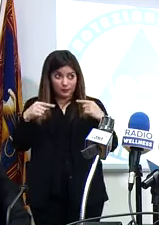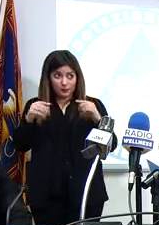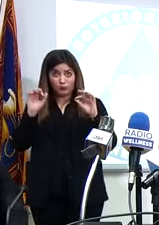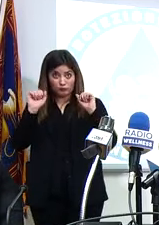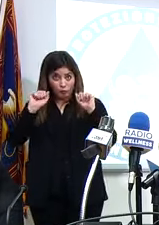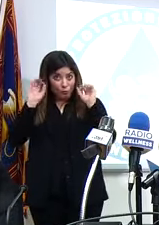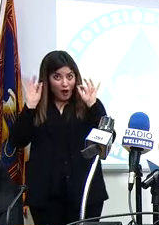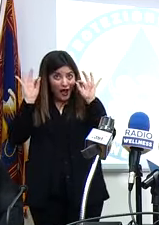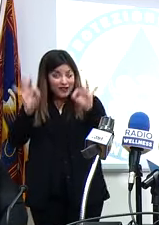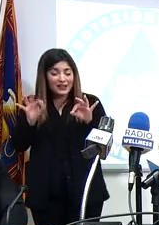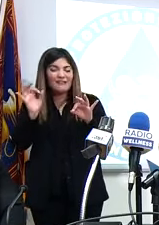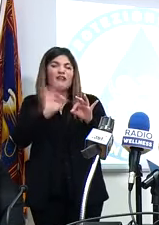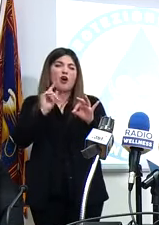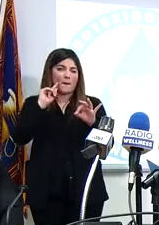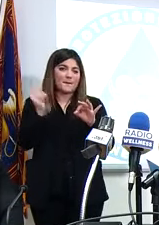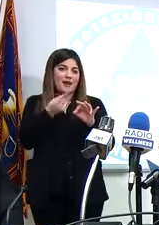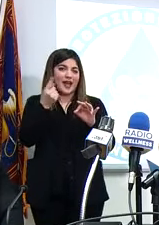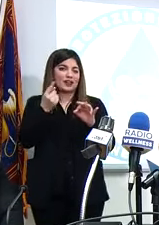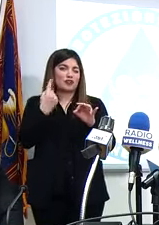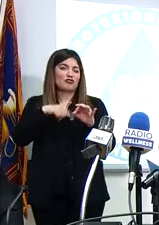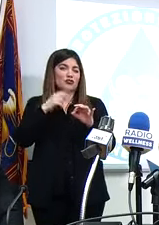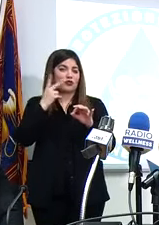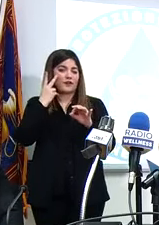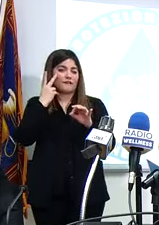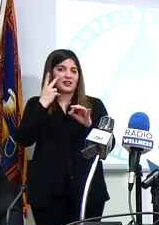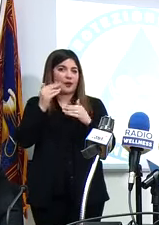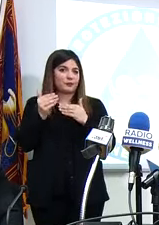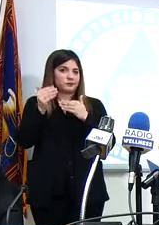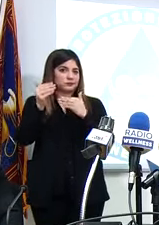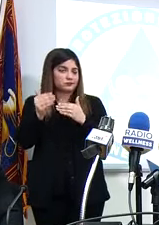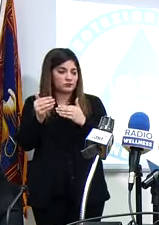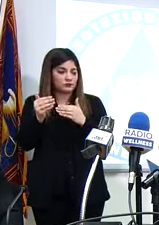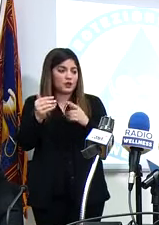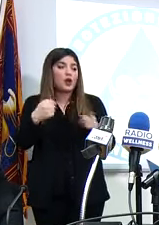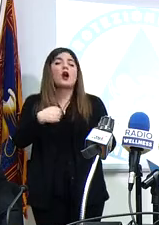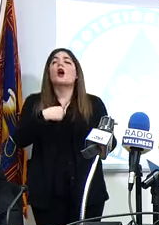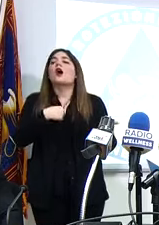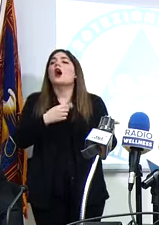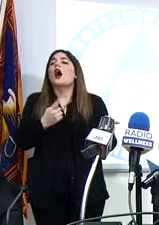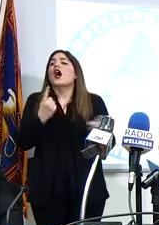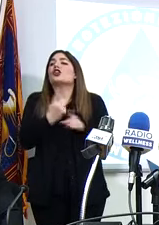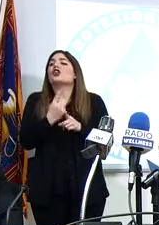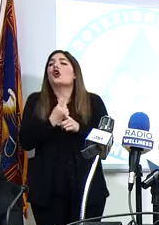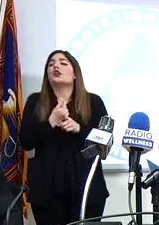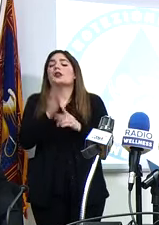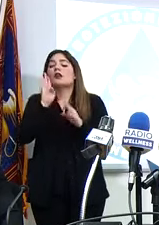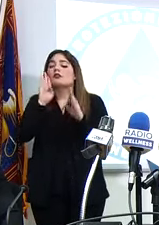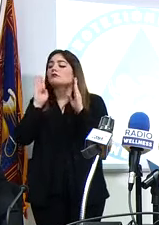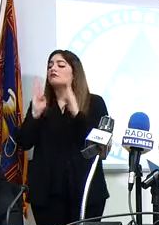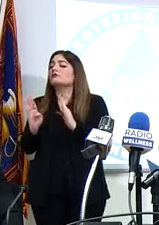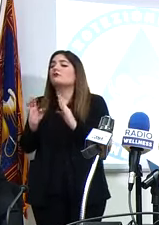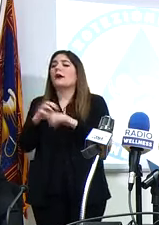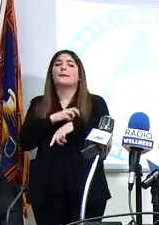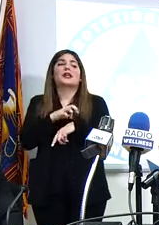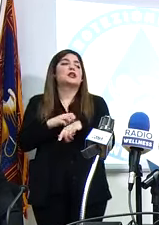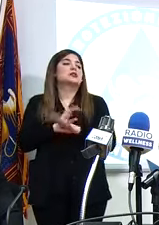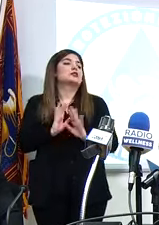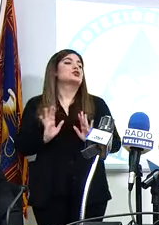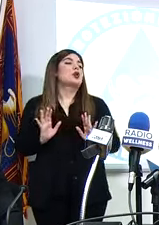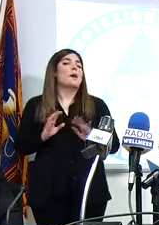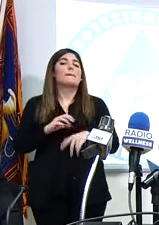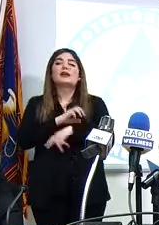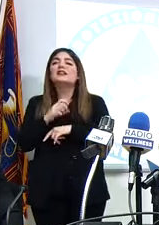dobbiamo spostarlo un po' più in là? Io devo restare su quello che dice il Ministro. Il Ministro adesso si è accaparrato al momento 220 milioni di dosi.